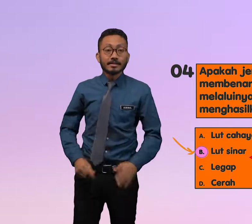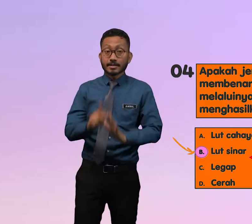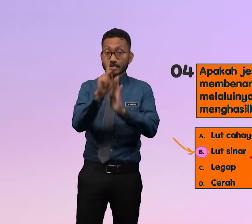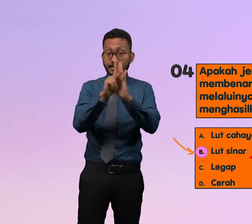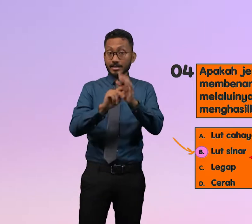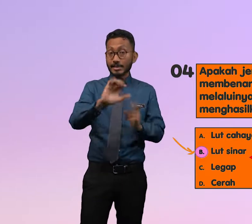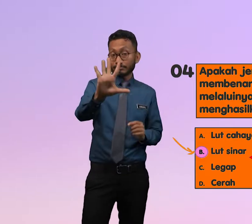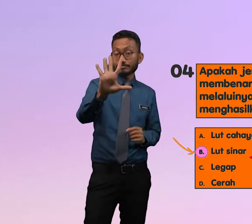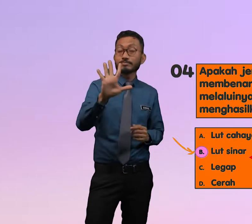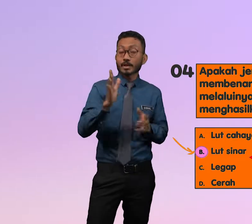Kelima.